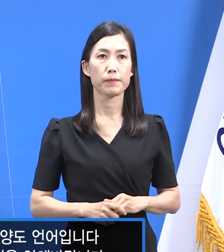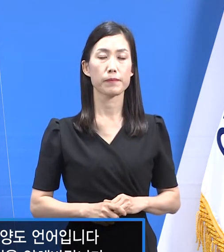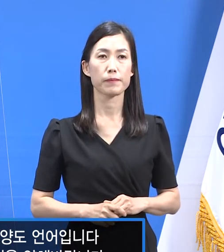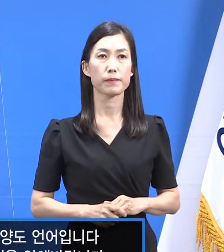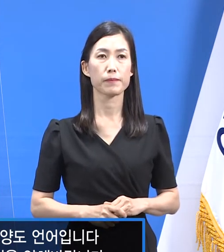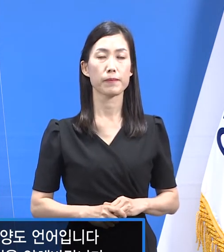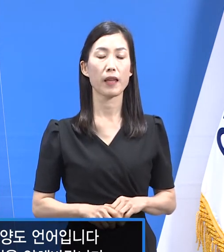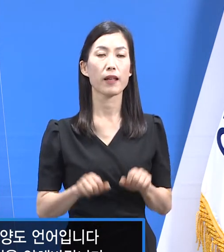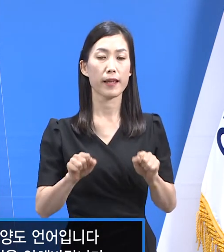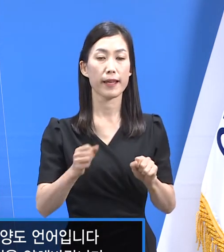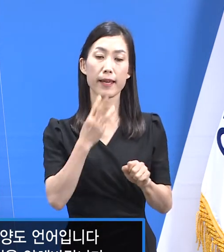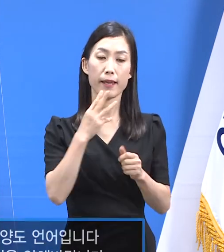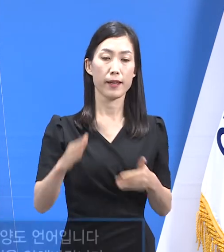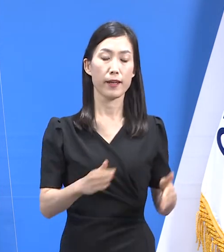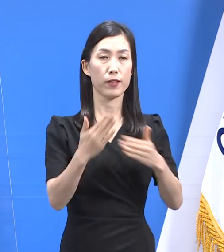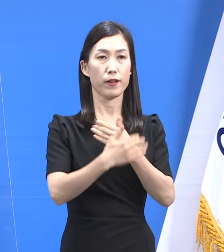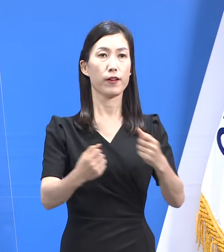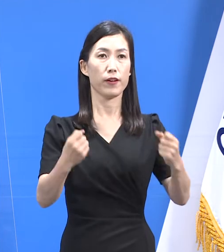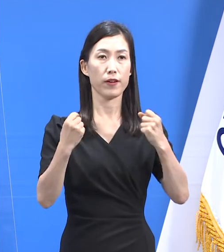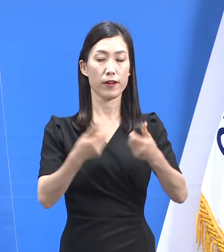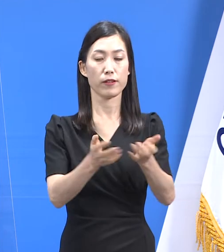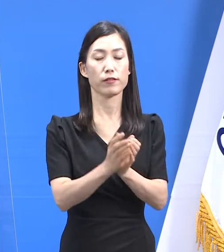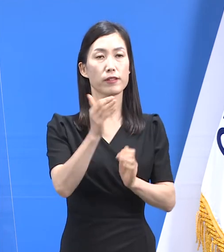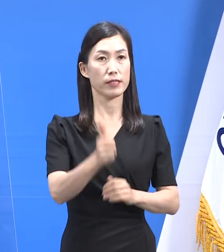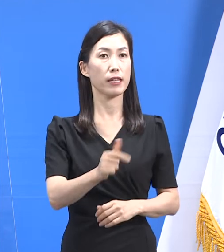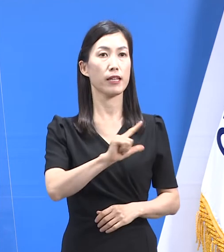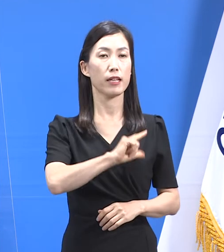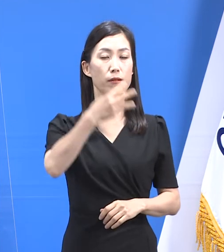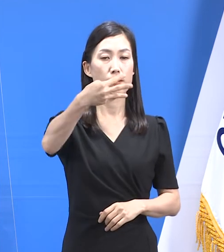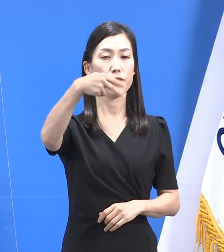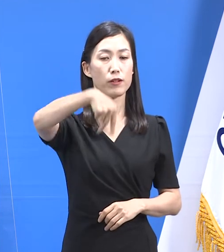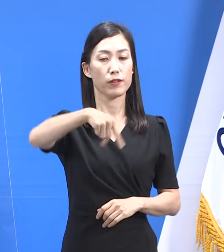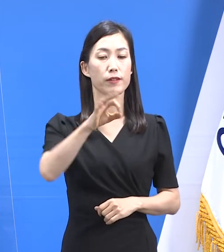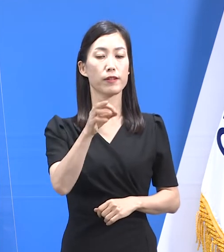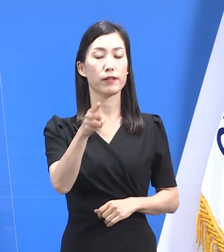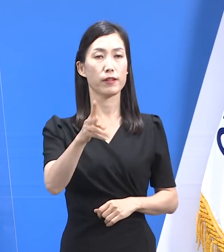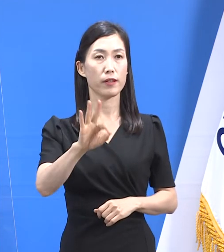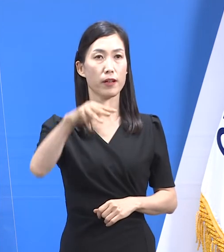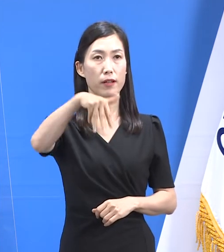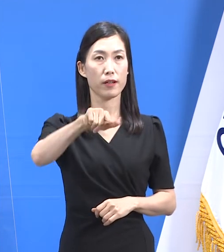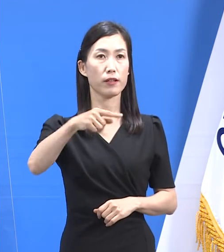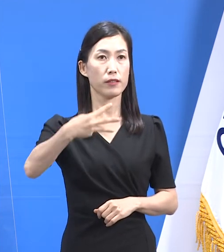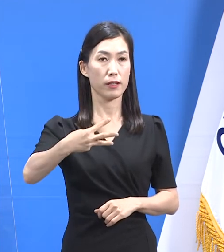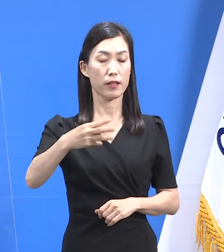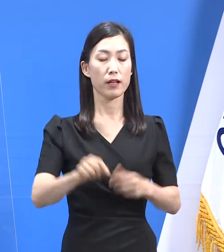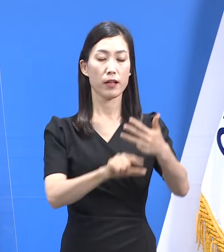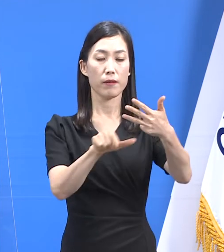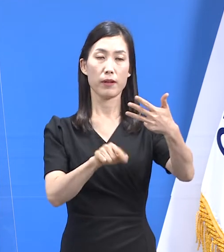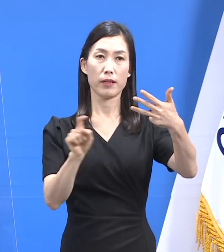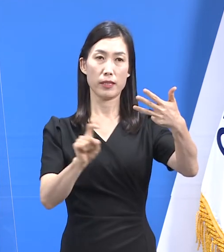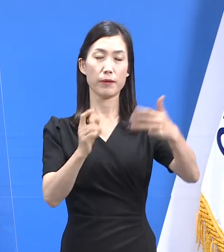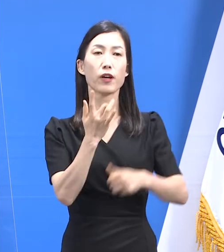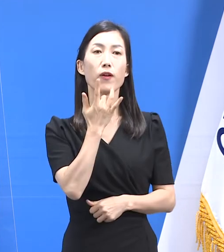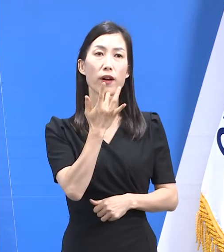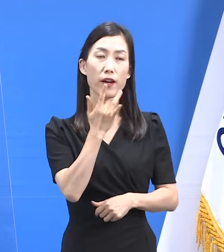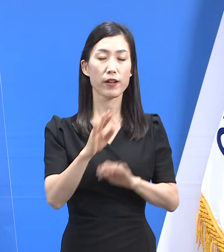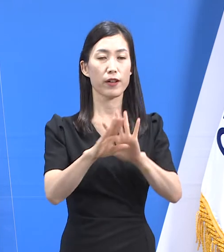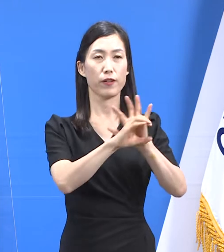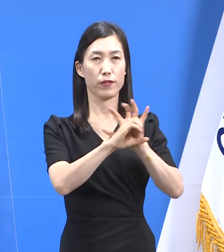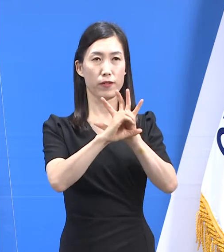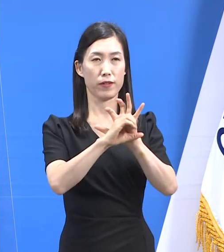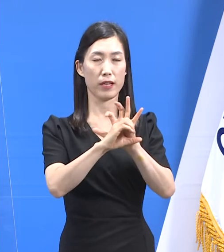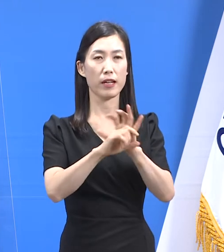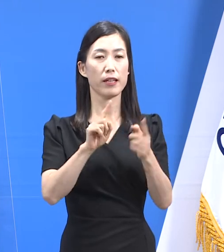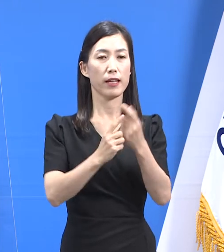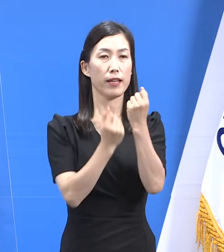예, 안녕하십니까. 경기도 보건건강국장 류영철입니다. 8월 10일 화요일 경기도 코로나19 대응 정례